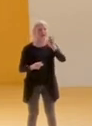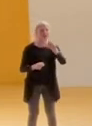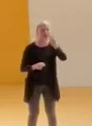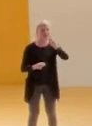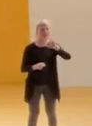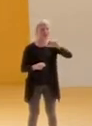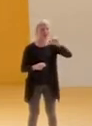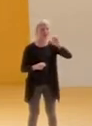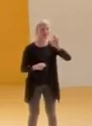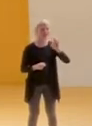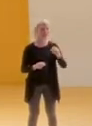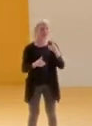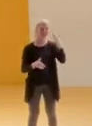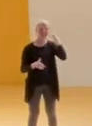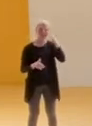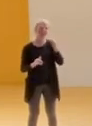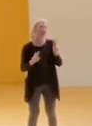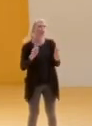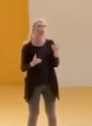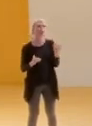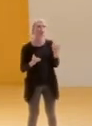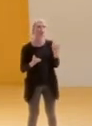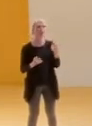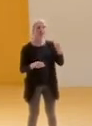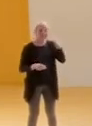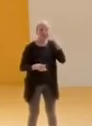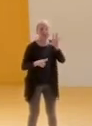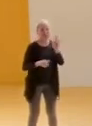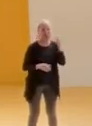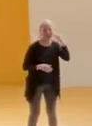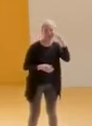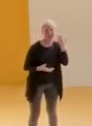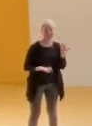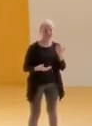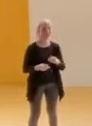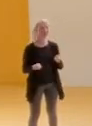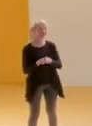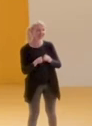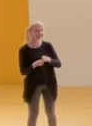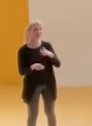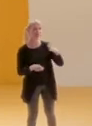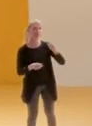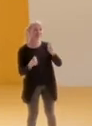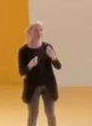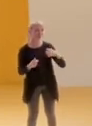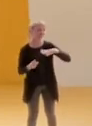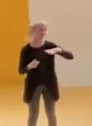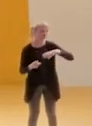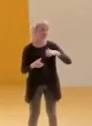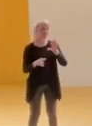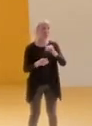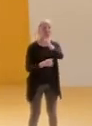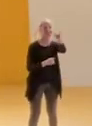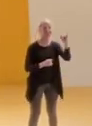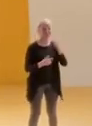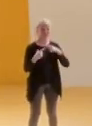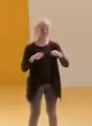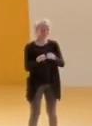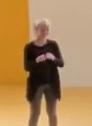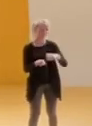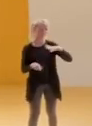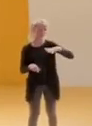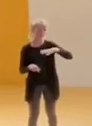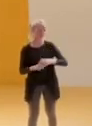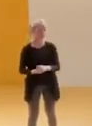wartościowy i wszyscy go wartościują bo wszyscy inni go wartościują jest jakiś element tutaj błędnego koła mogłoby się wydawać ale